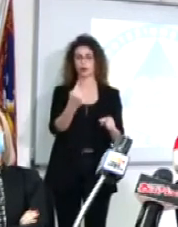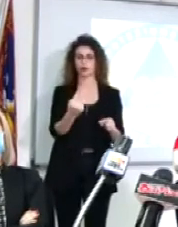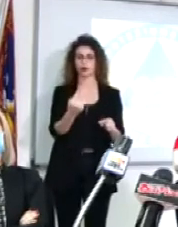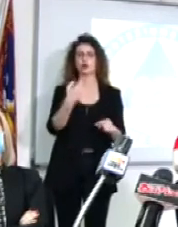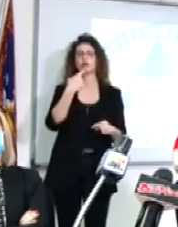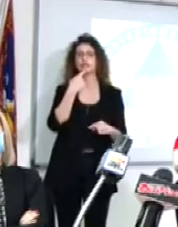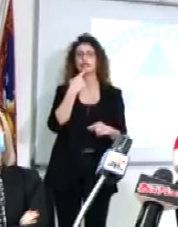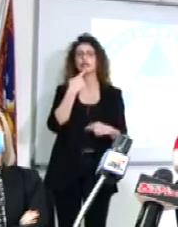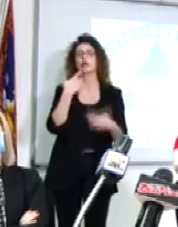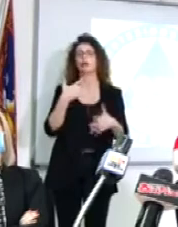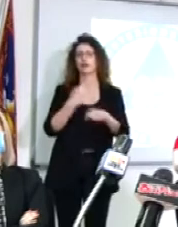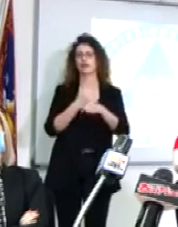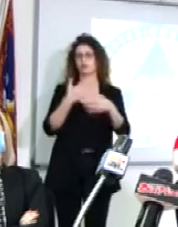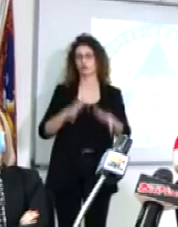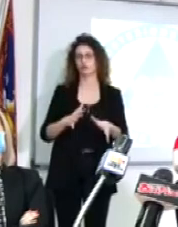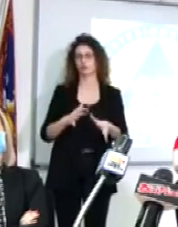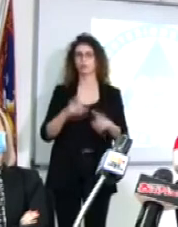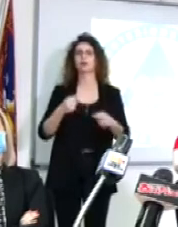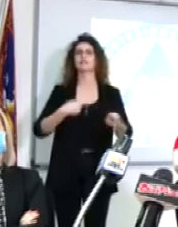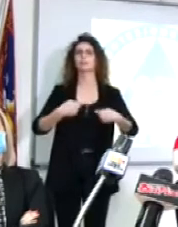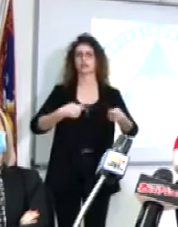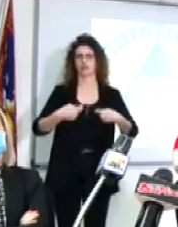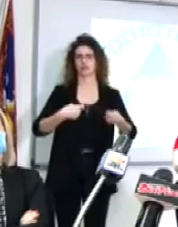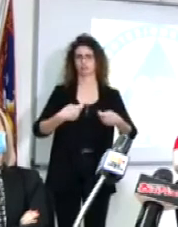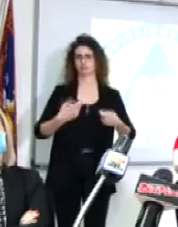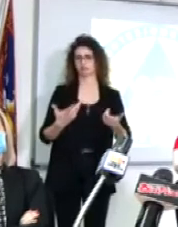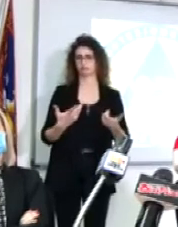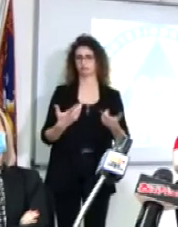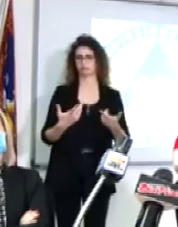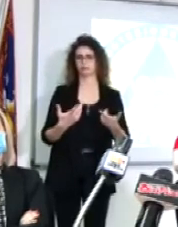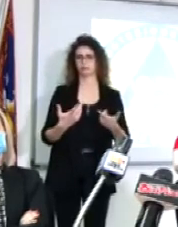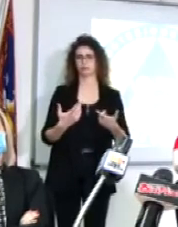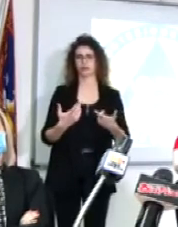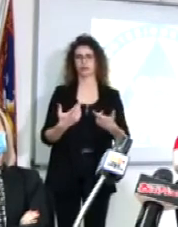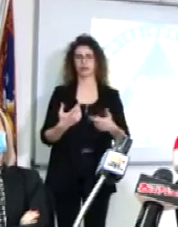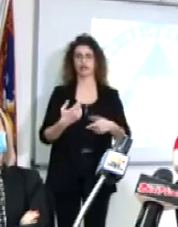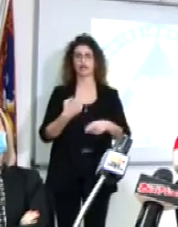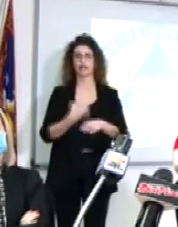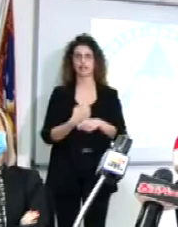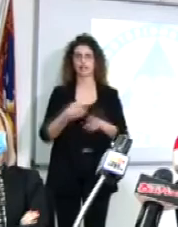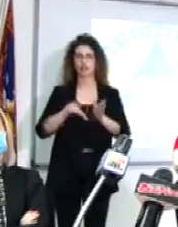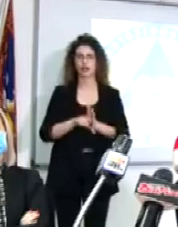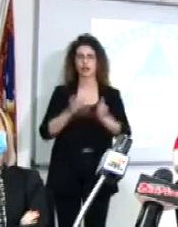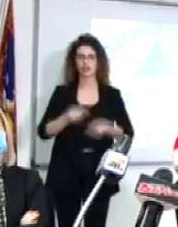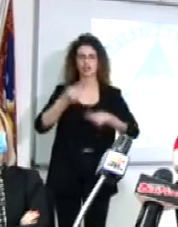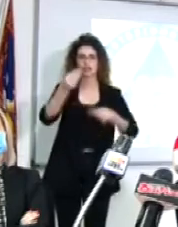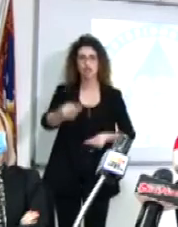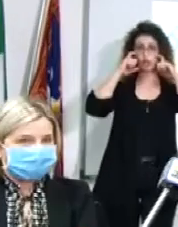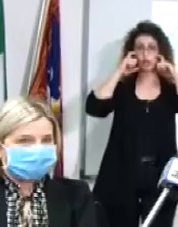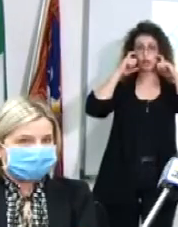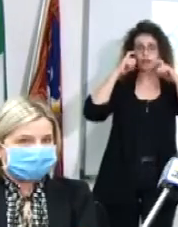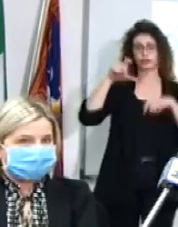librerie nuovamente sospesi musei mostre e altri luoghi di cultura nelle biblioteche con accesso su prenotazione